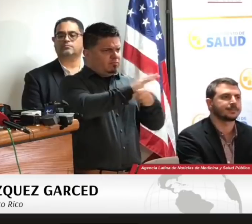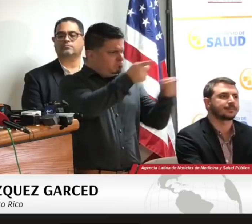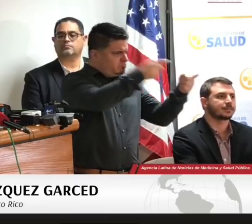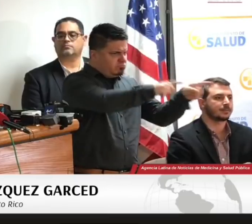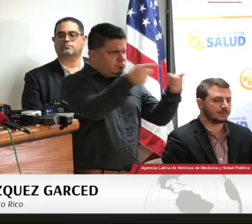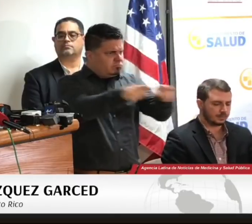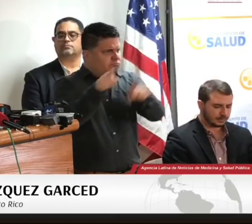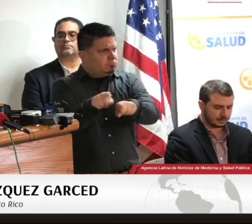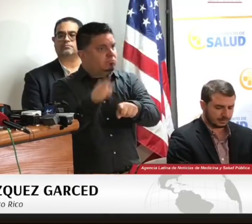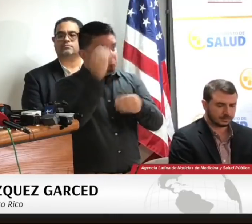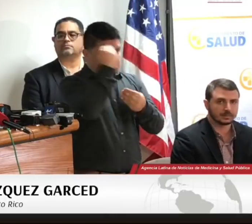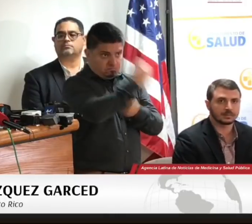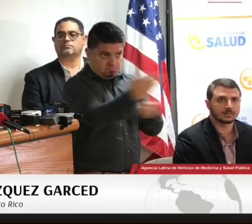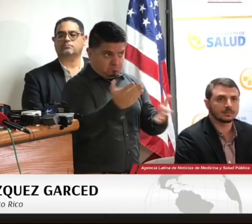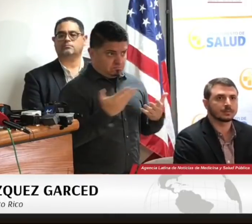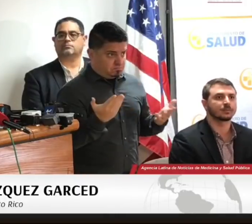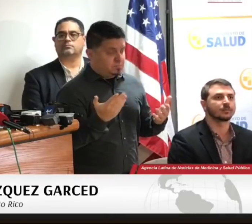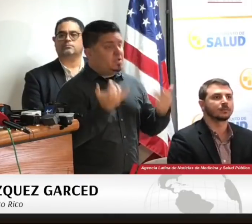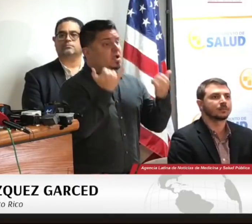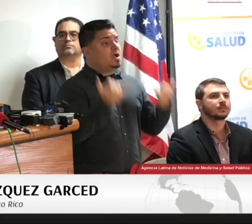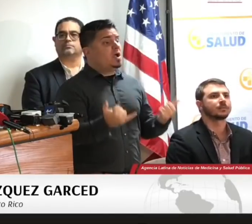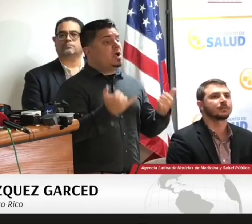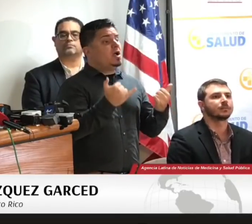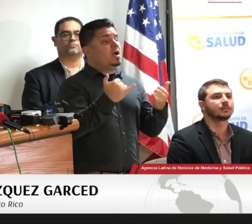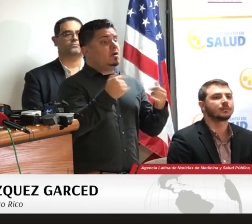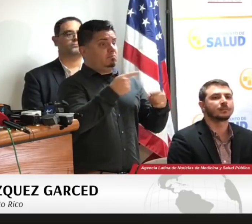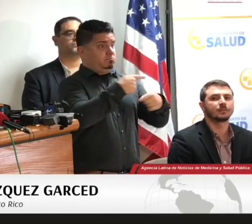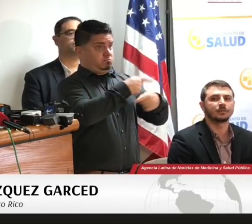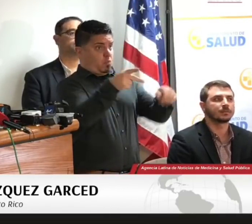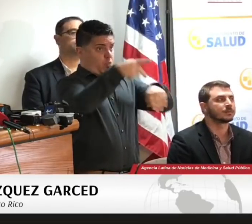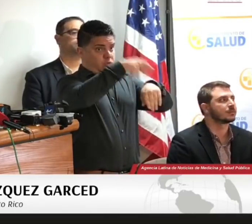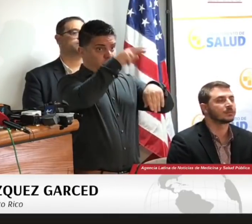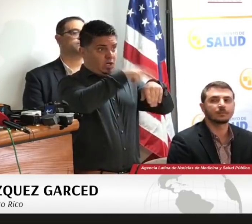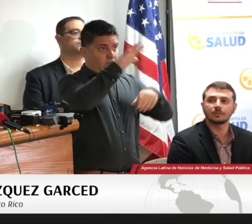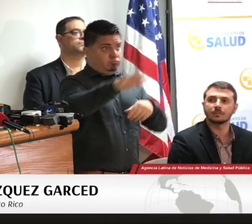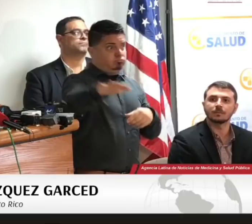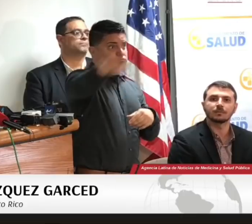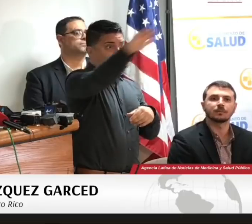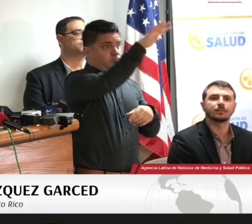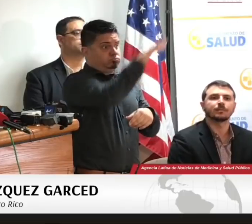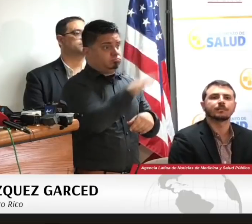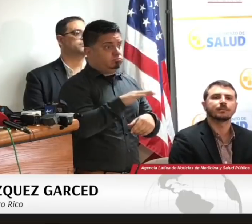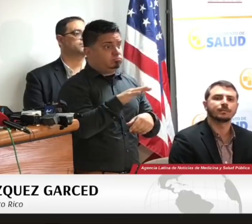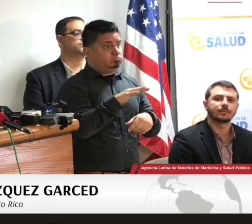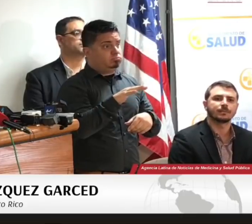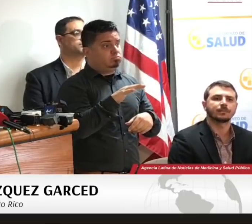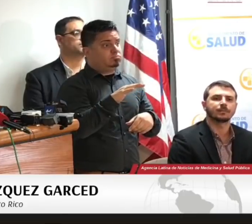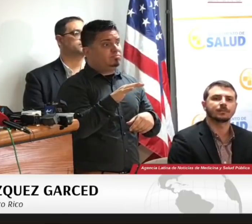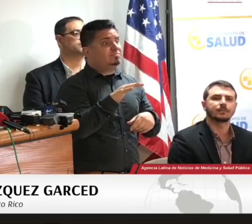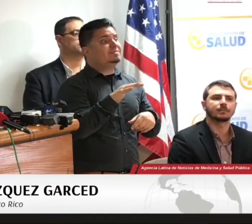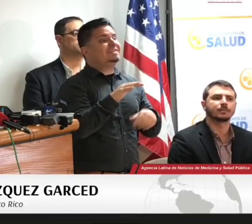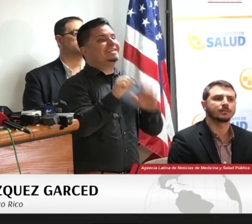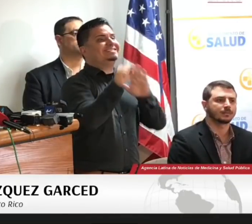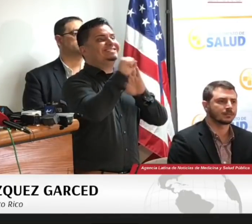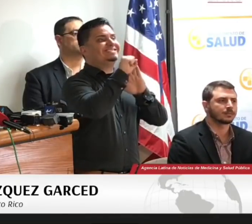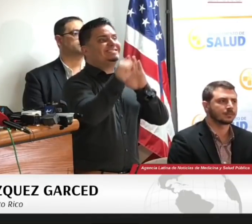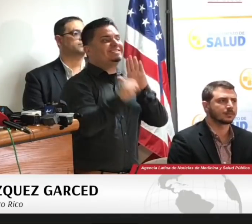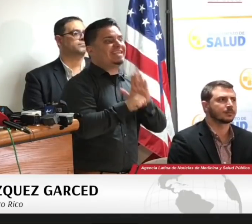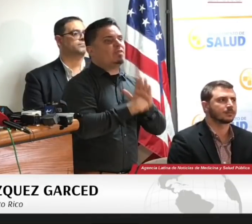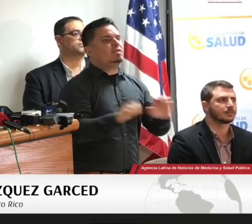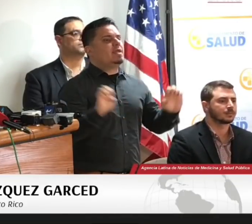Hoy les anuncio al pueblo de Puerto Rico que estaré declarando un estado de emergencia que nos